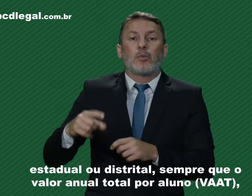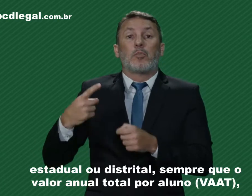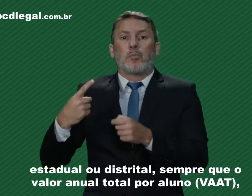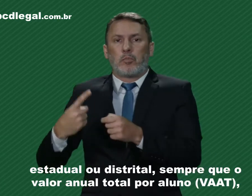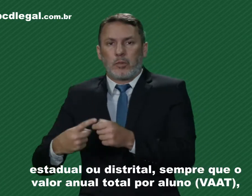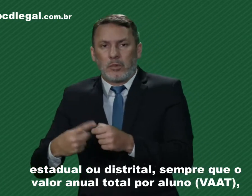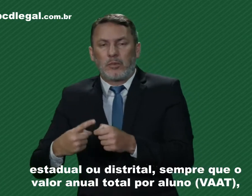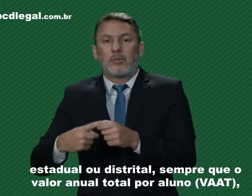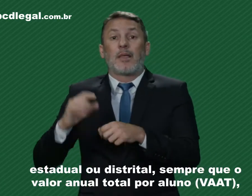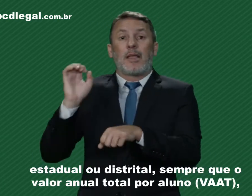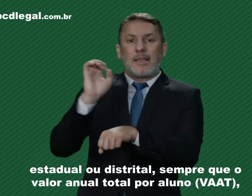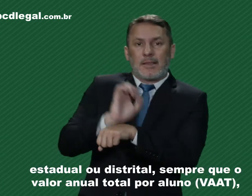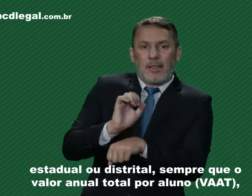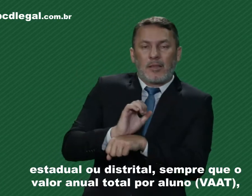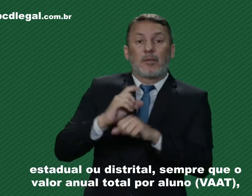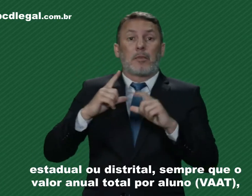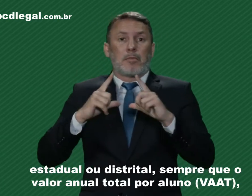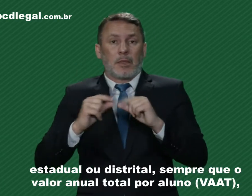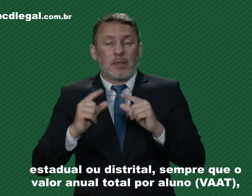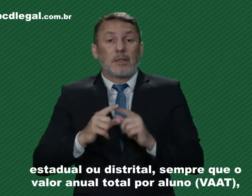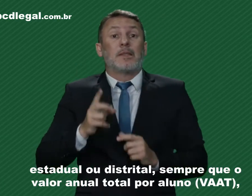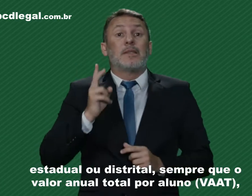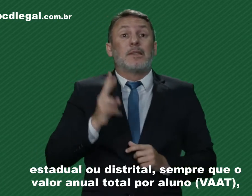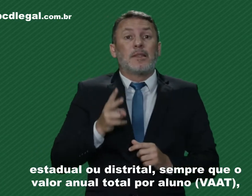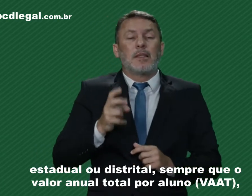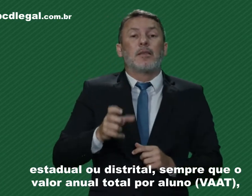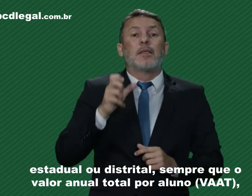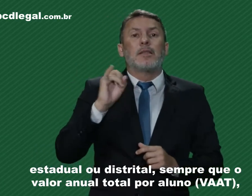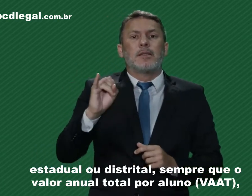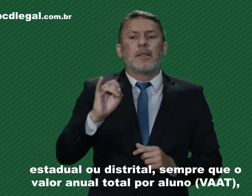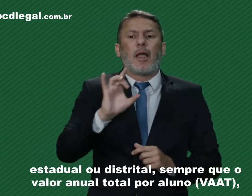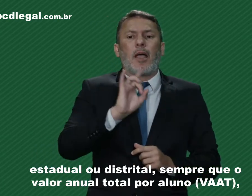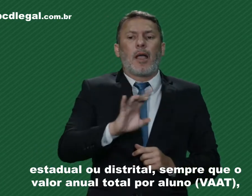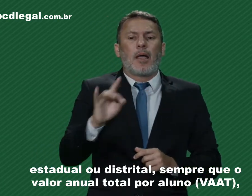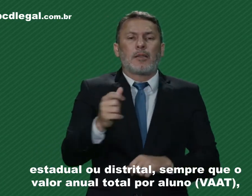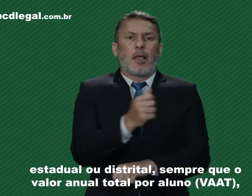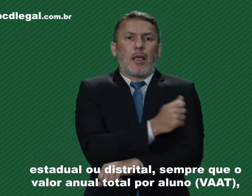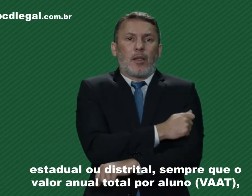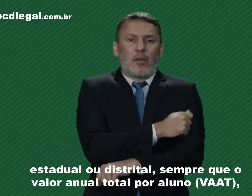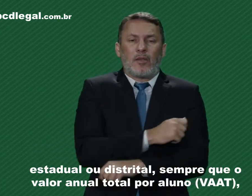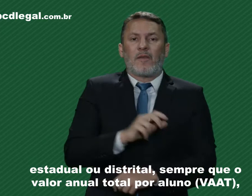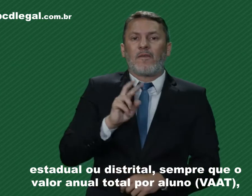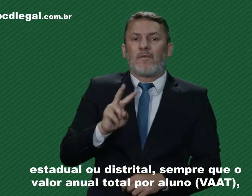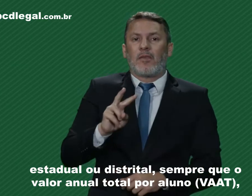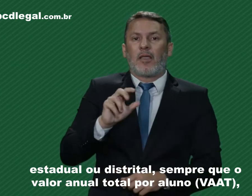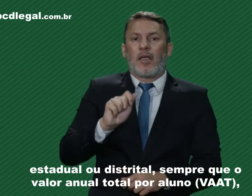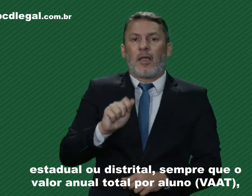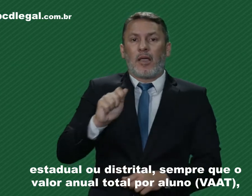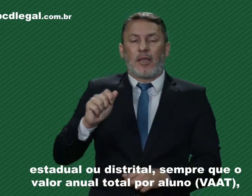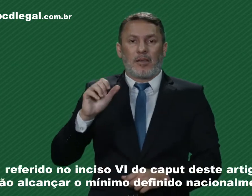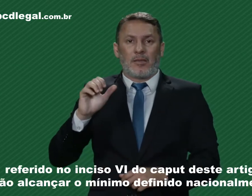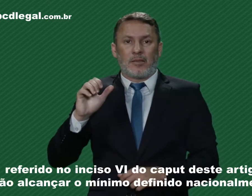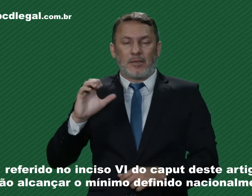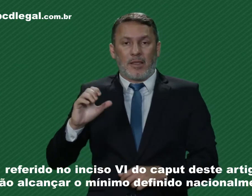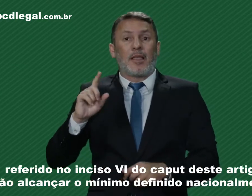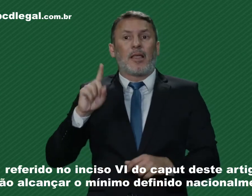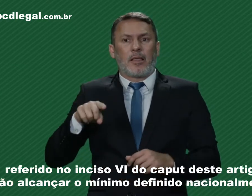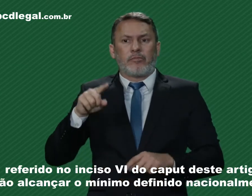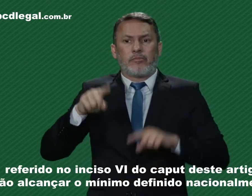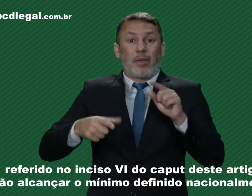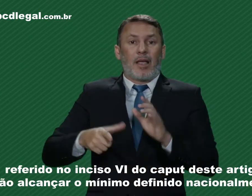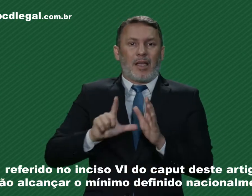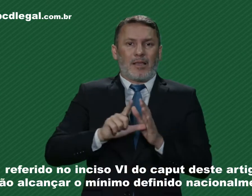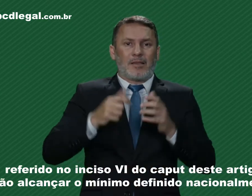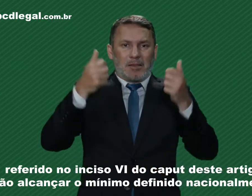municipal, estadual ou distrital, sempre que o valor anual total por aluno, VAAT, referido no